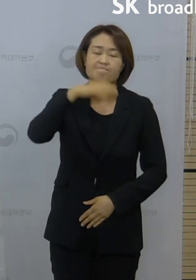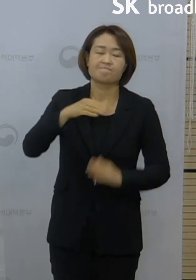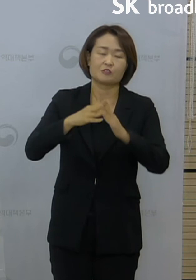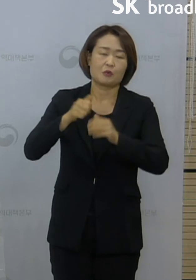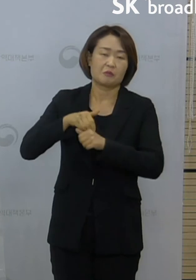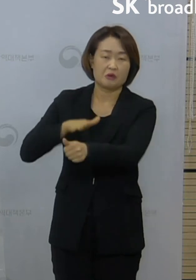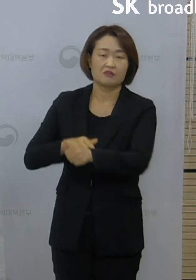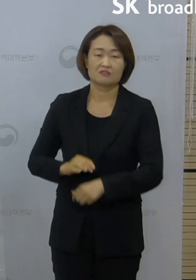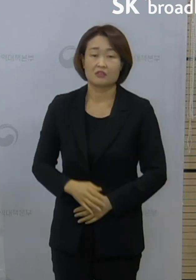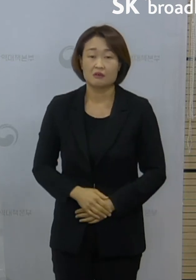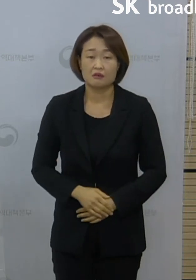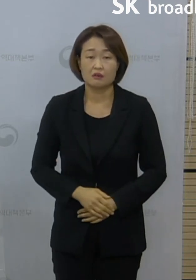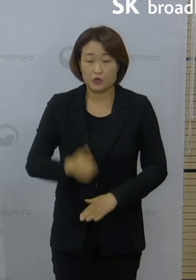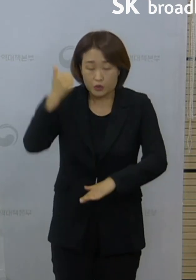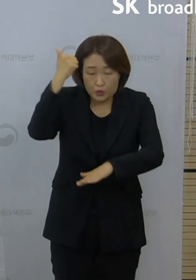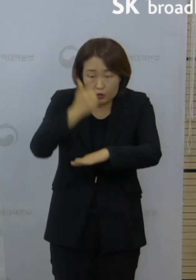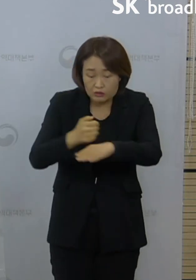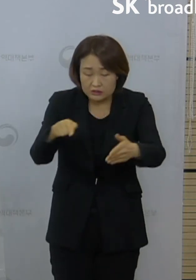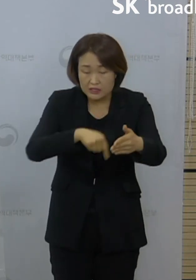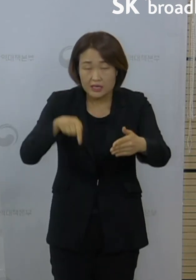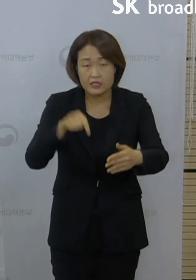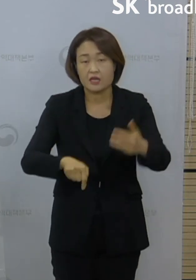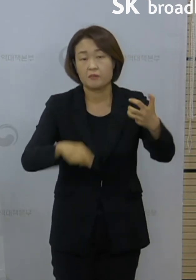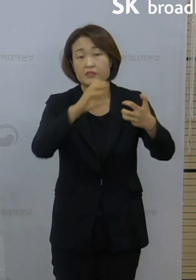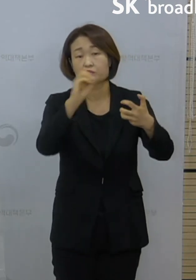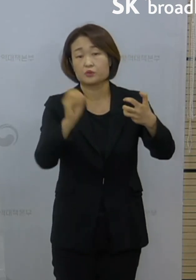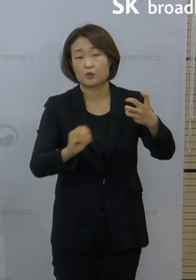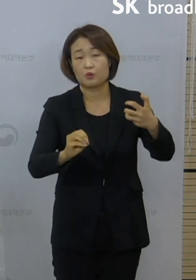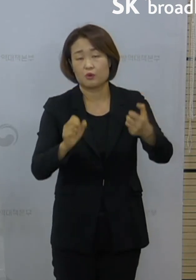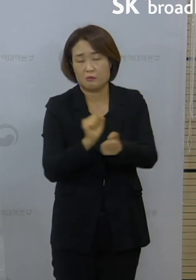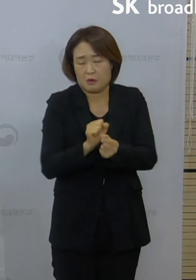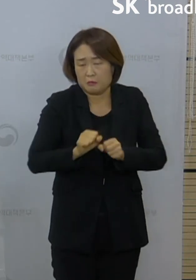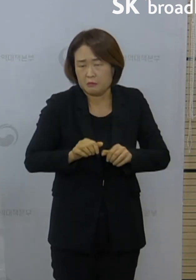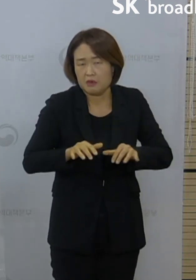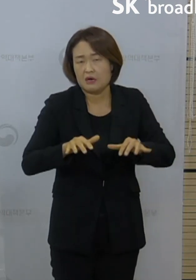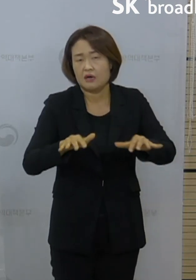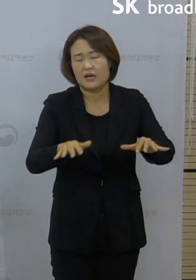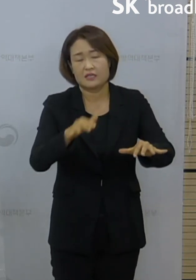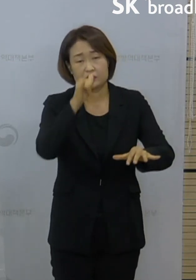결국 80% 가 넘는 확진 u 를 기록했습니다